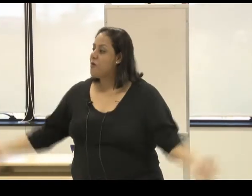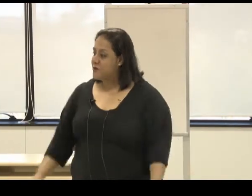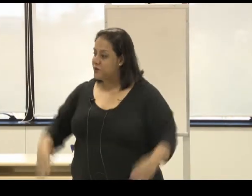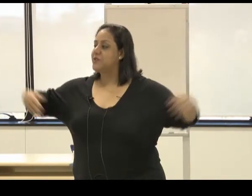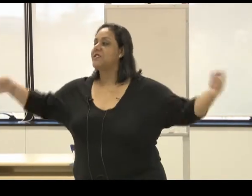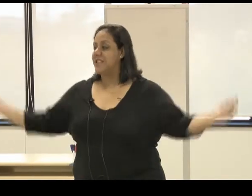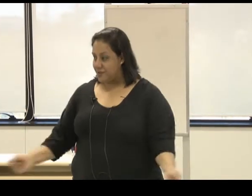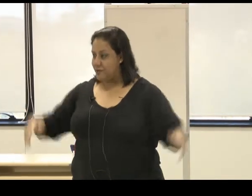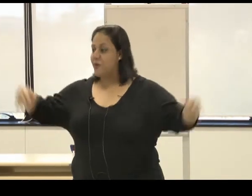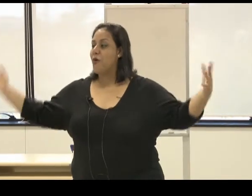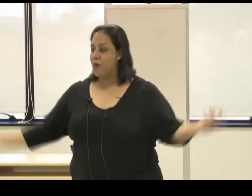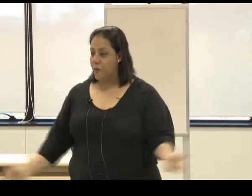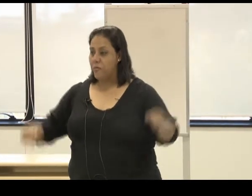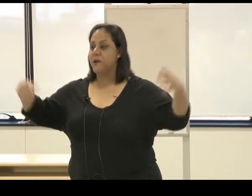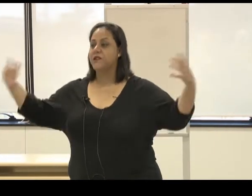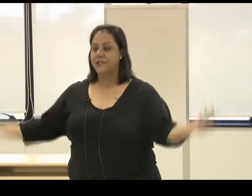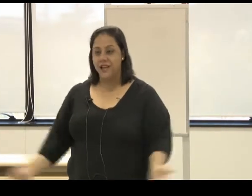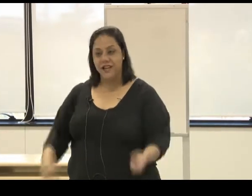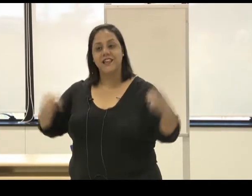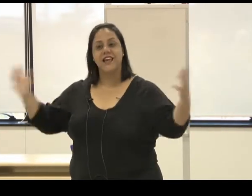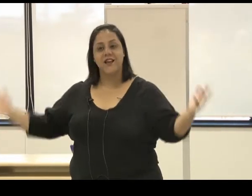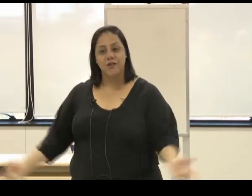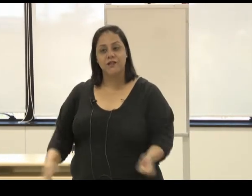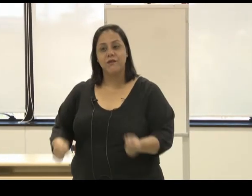de vocês um pouco. Para a gente sair daquela coisa meio